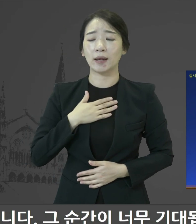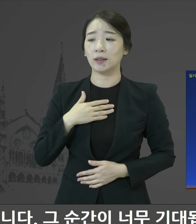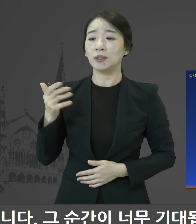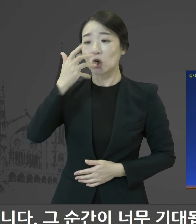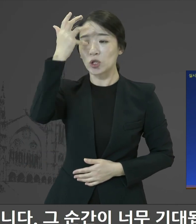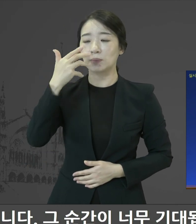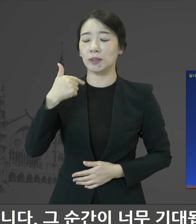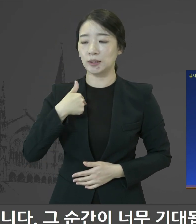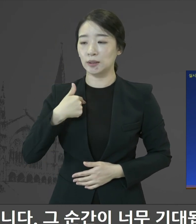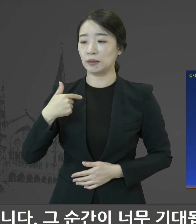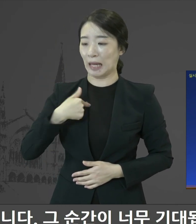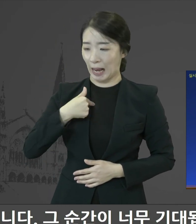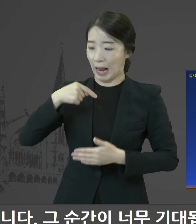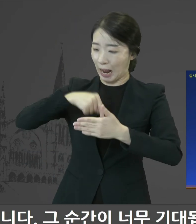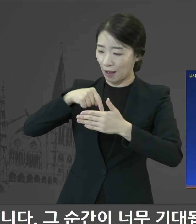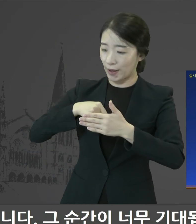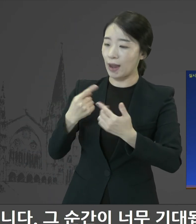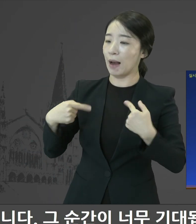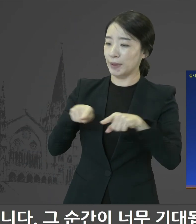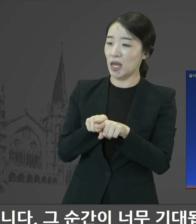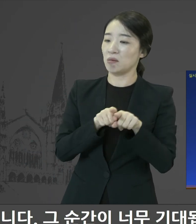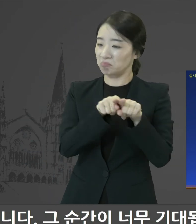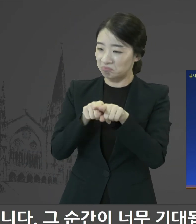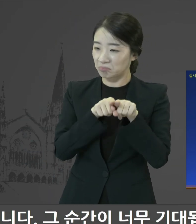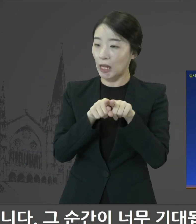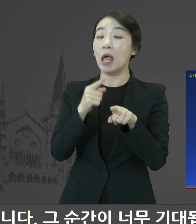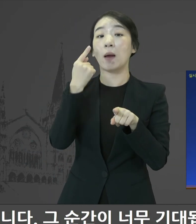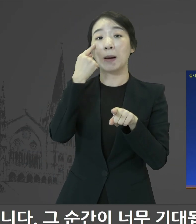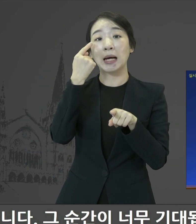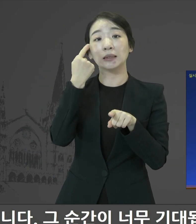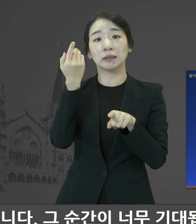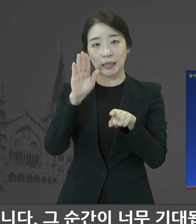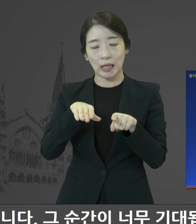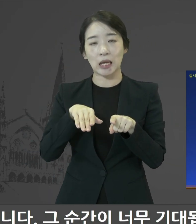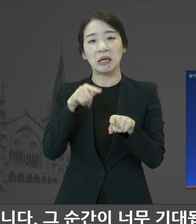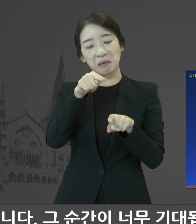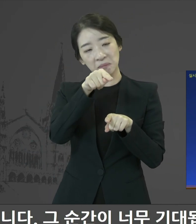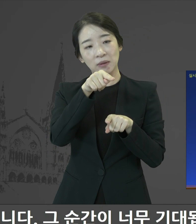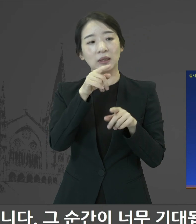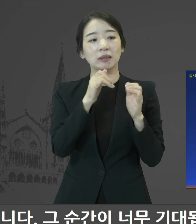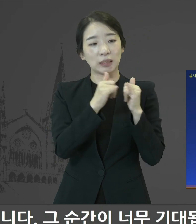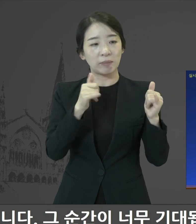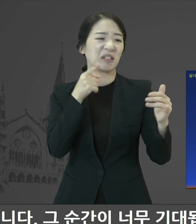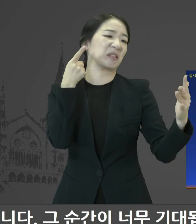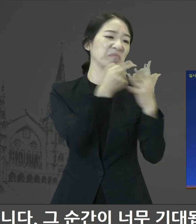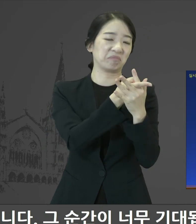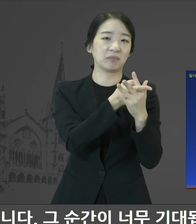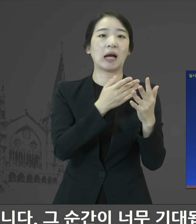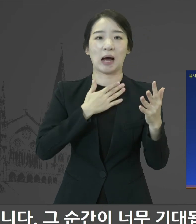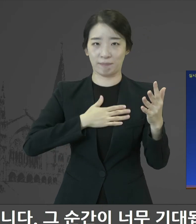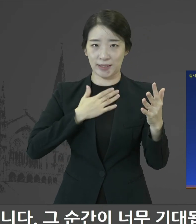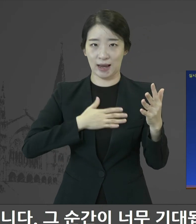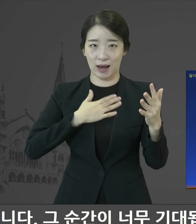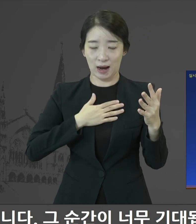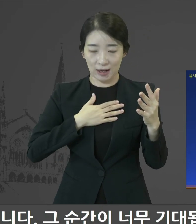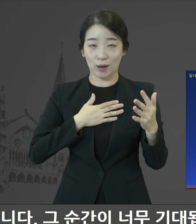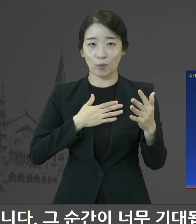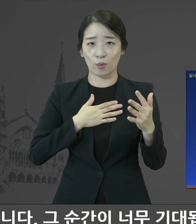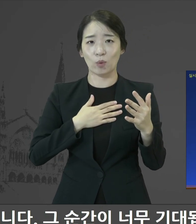살아봤는데, 그래서 내가 이에 대해서 알고 있는 게 100% 정확합니다. 그렇게 증언하실 거예요.